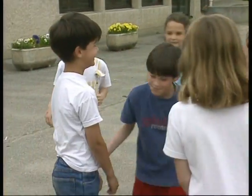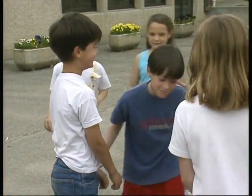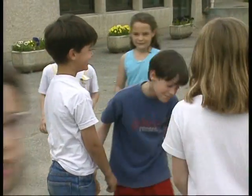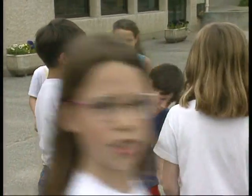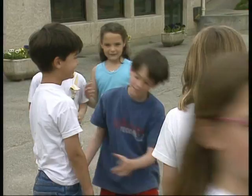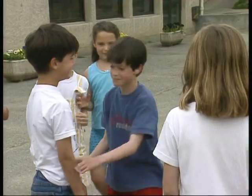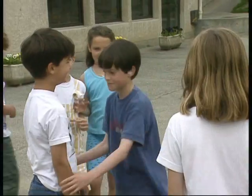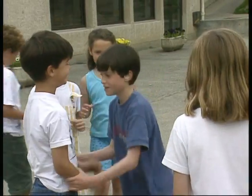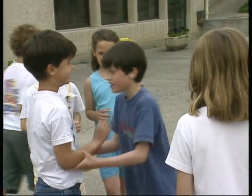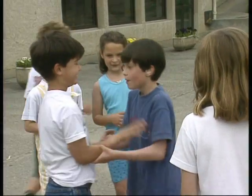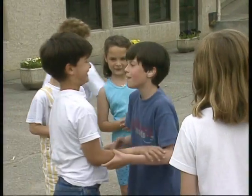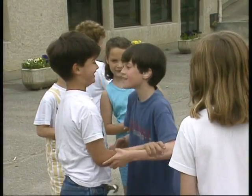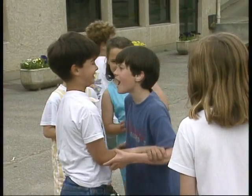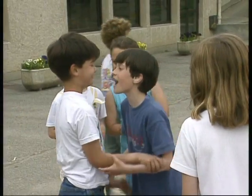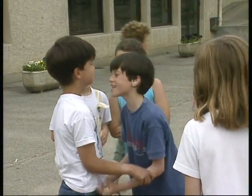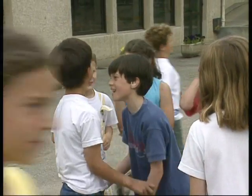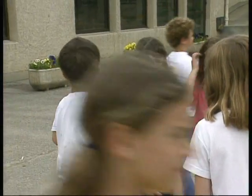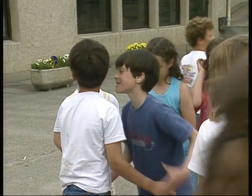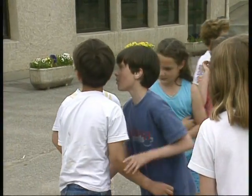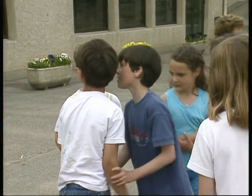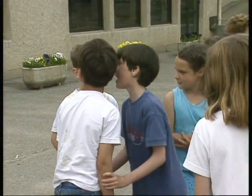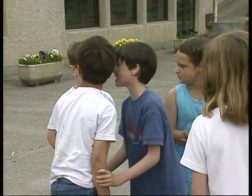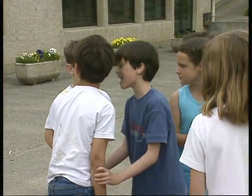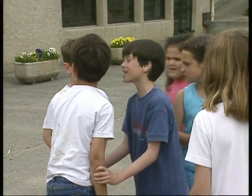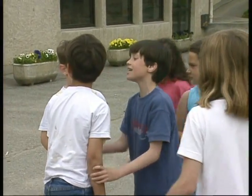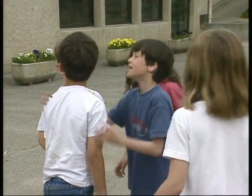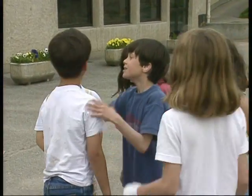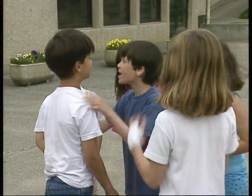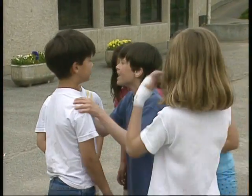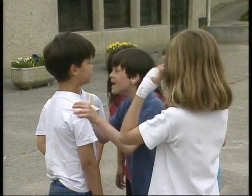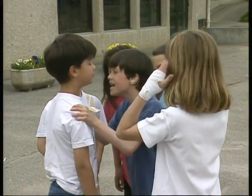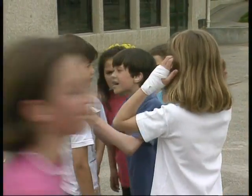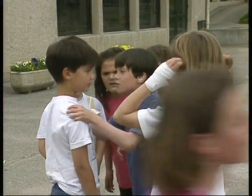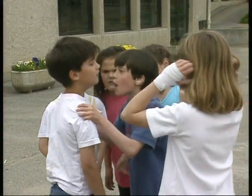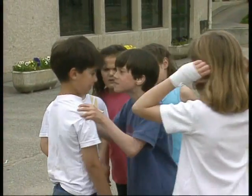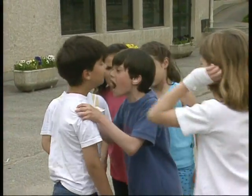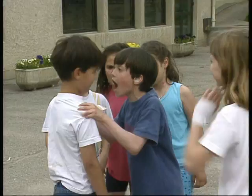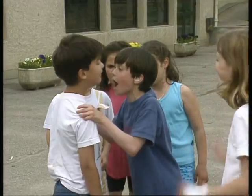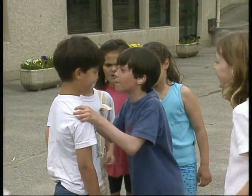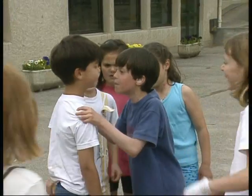Yeah.